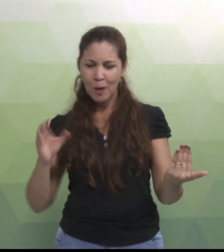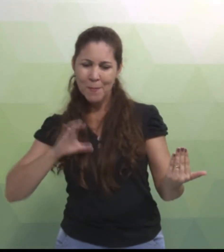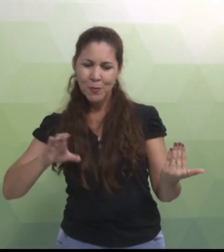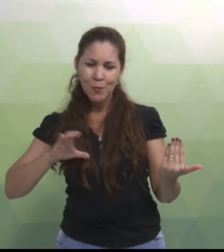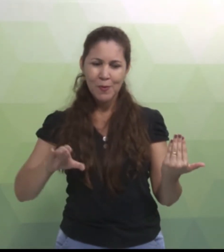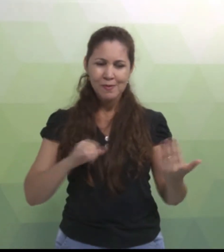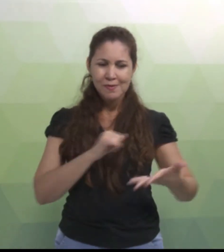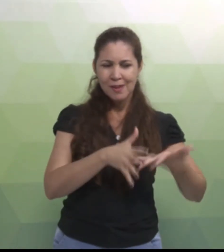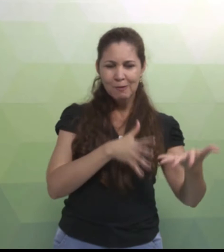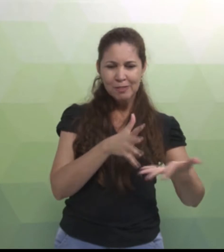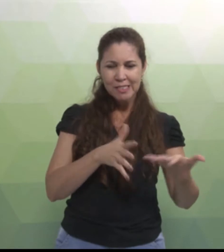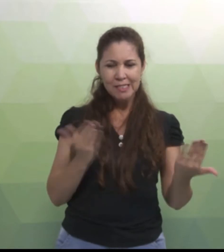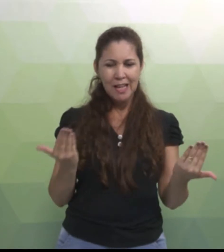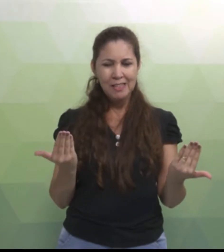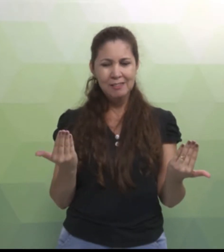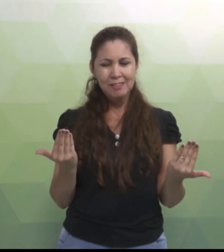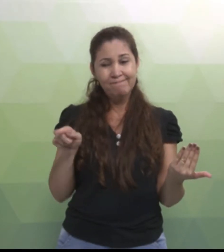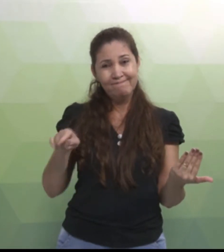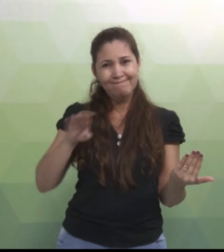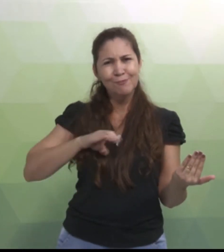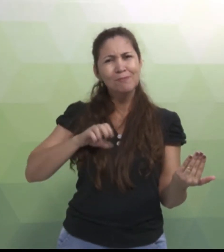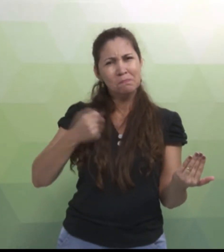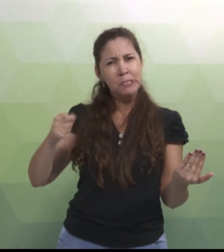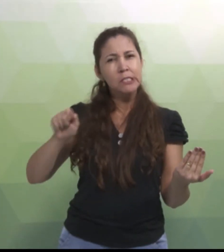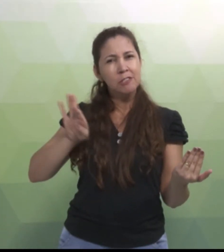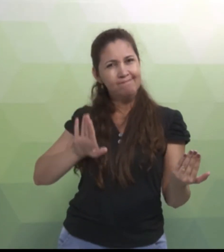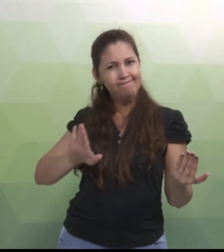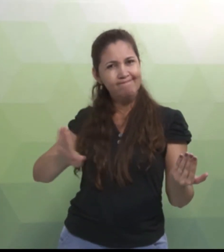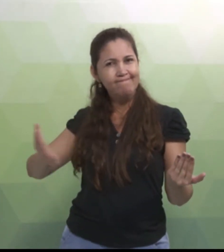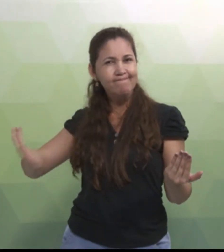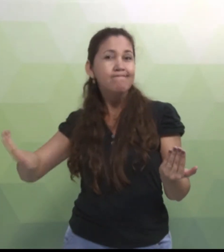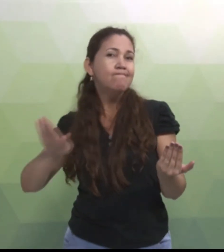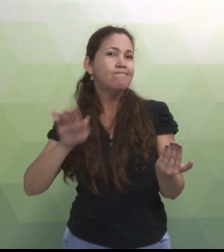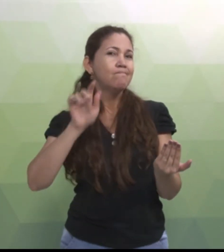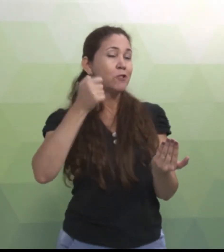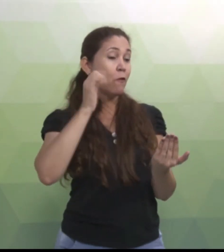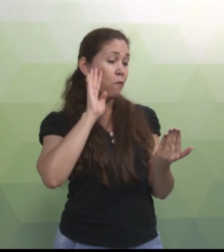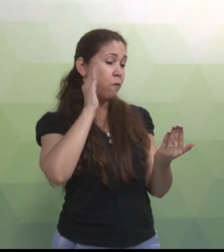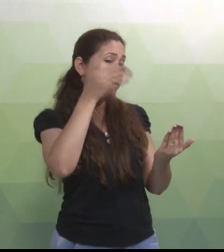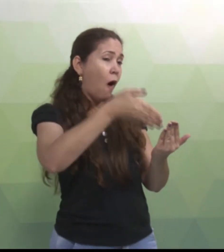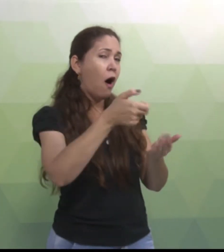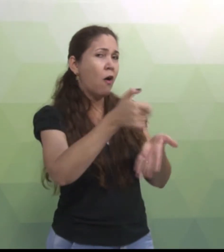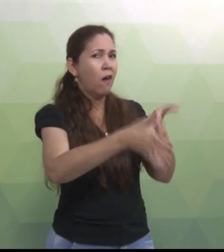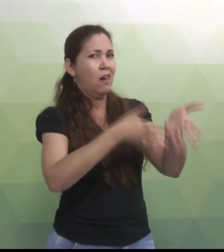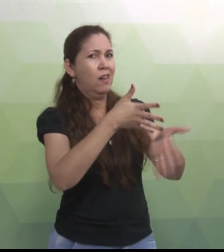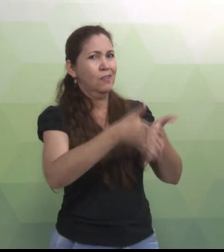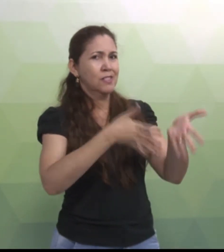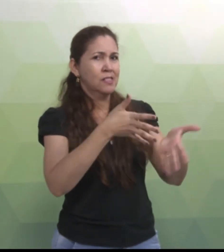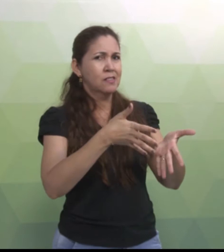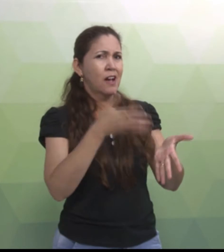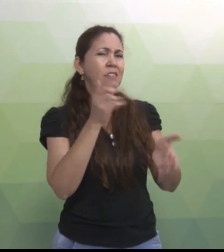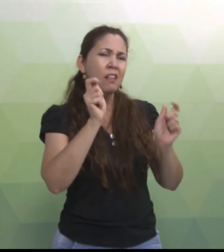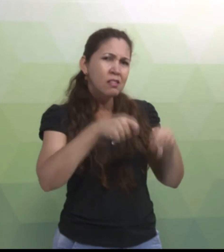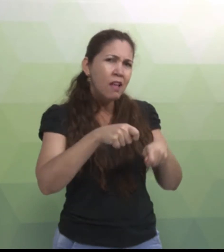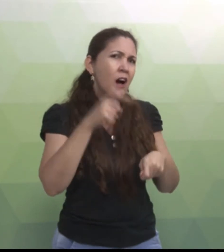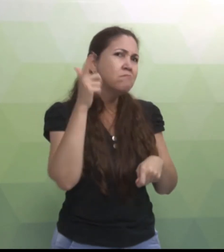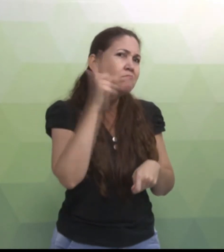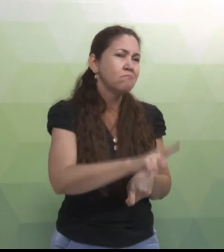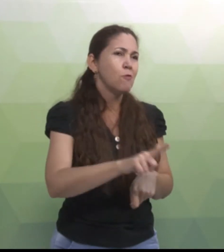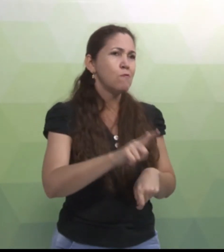aula? Português ou Libras? Então, o português eu deixo de lado um pouco e foco na Libras, para o ensino